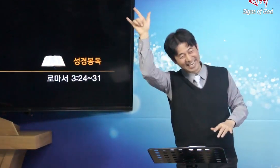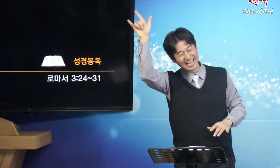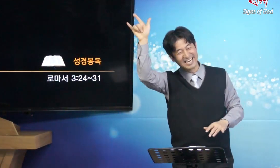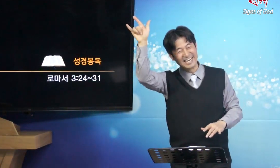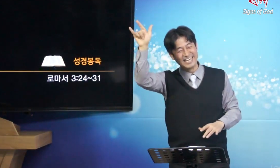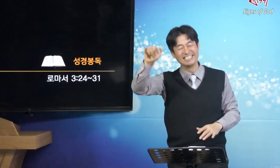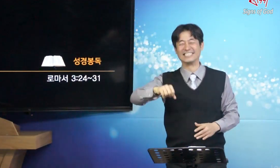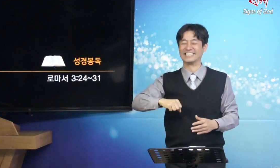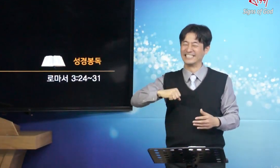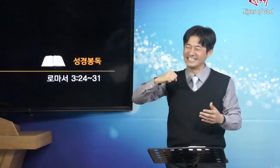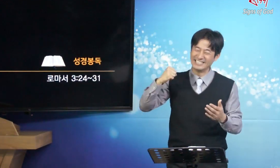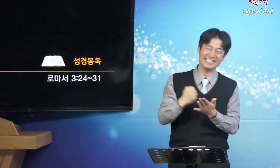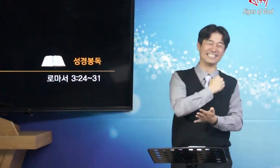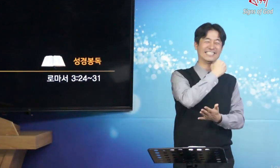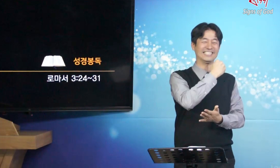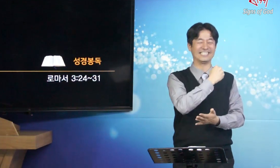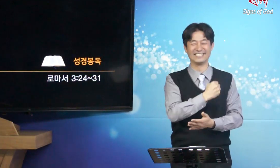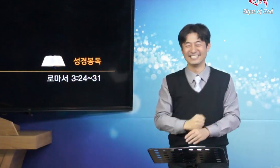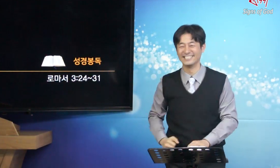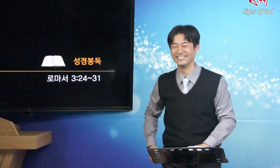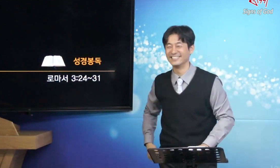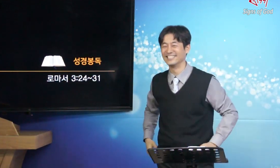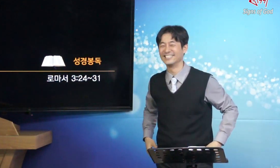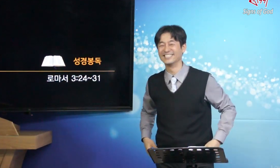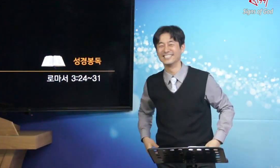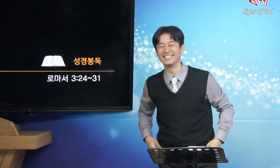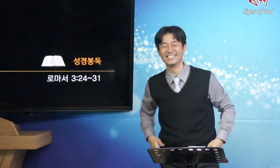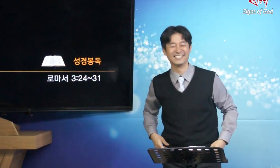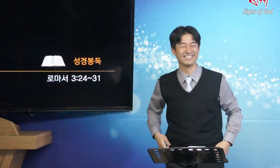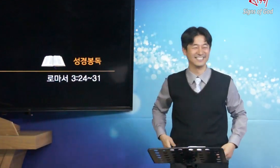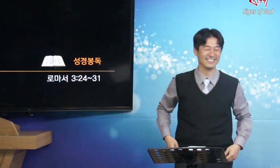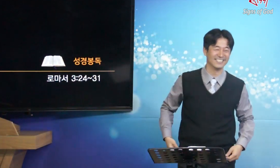17일날 또 출국을 하시는군요. 안타깝네요.